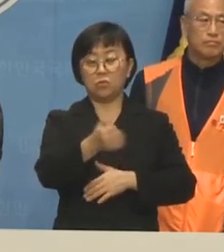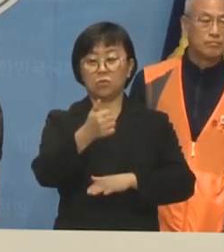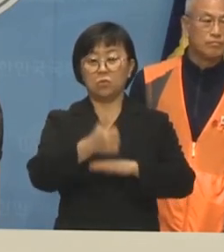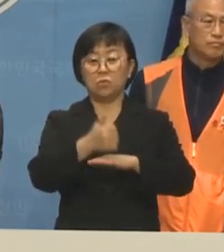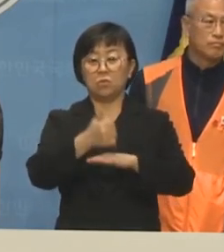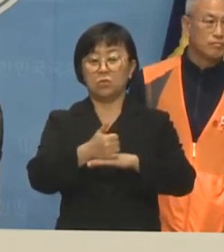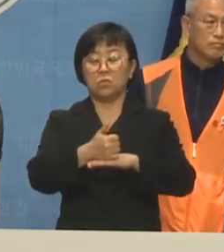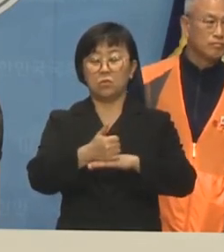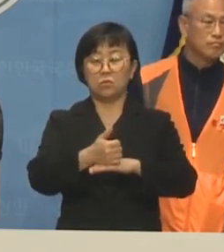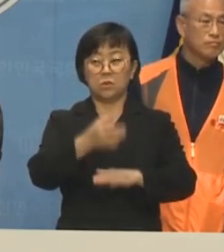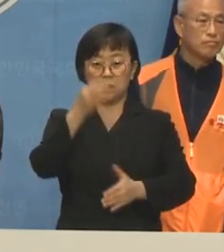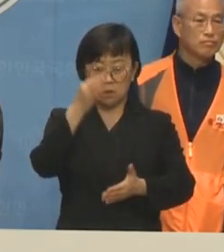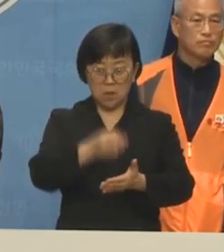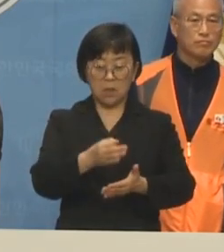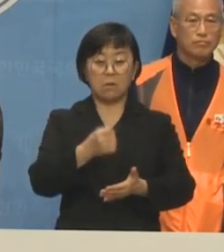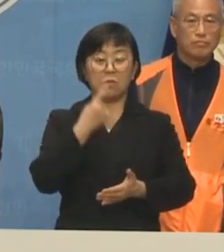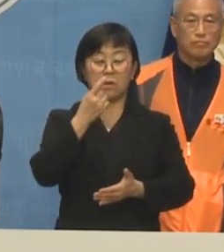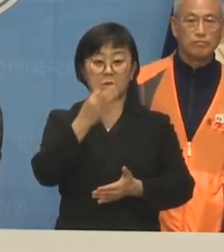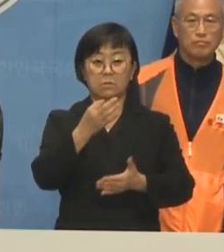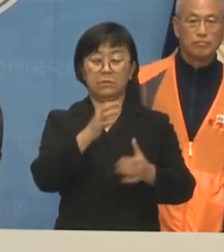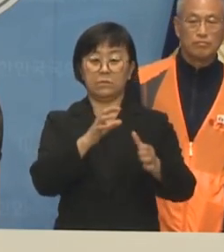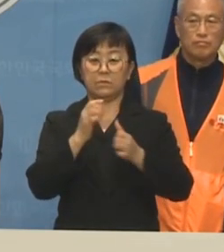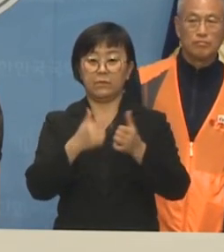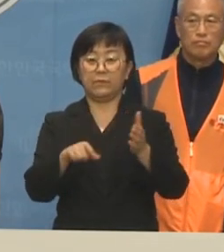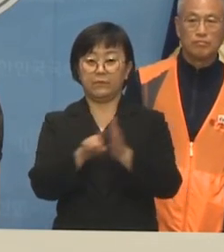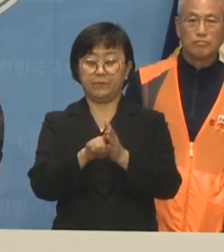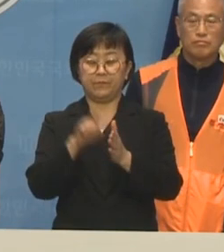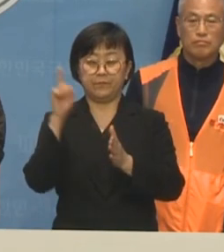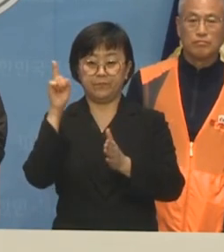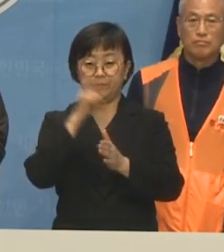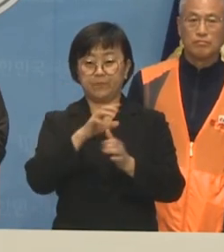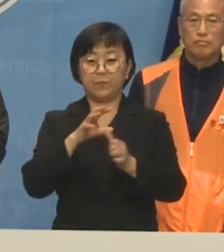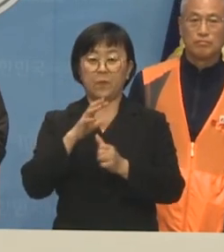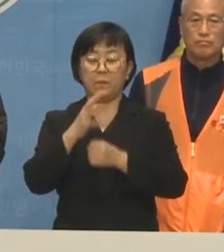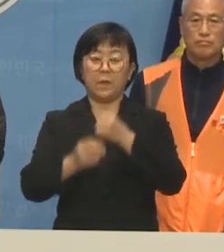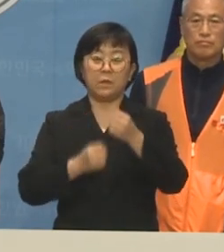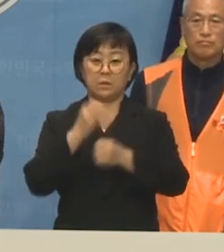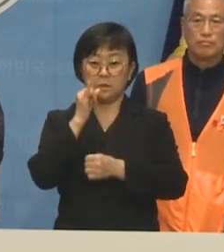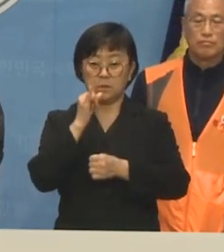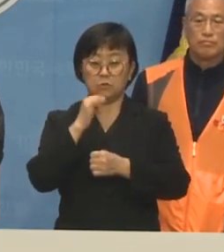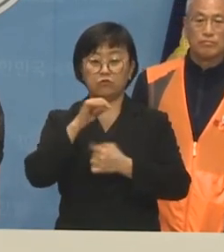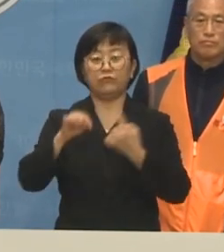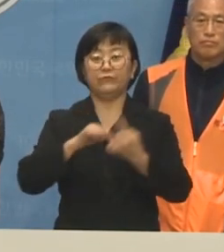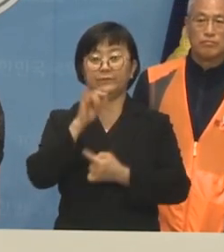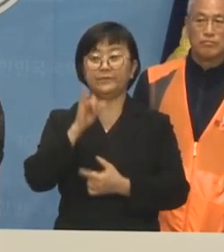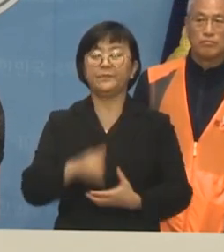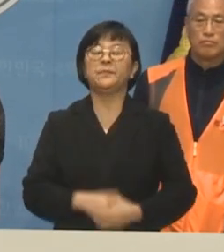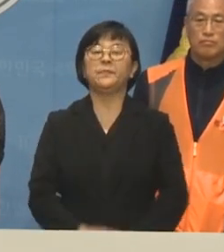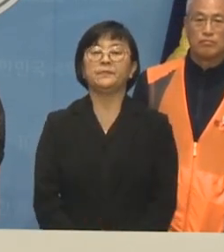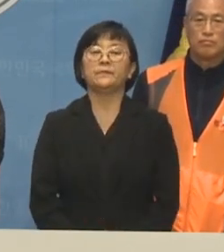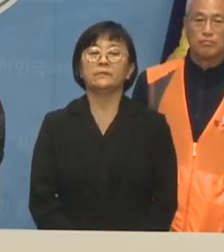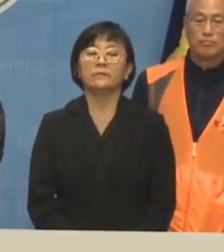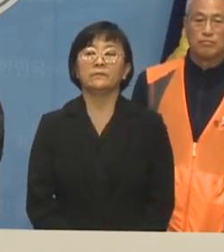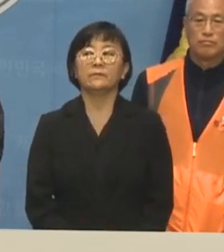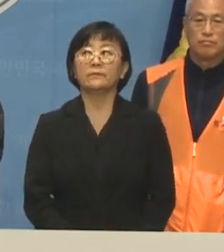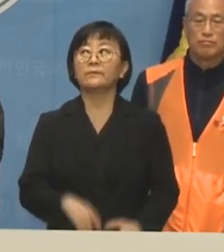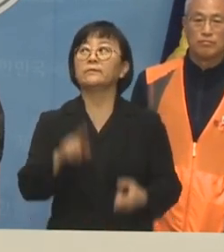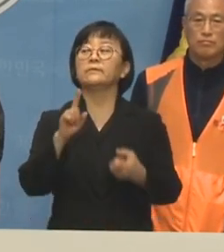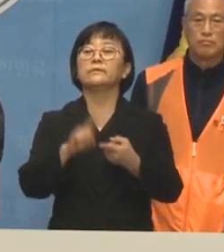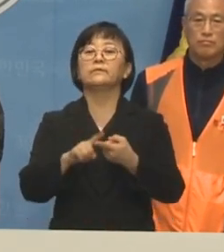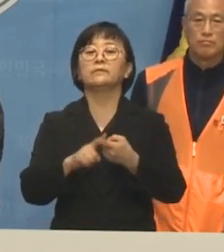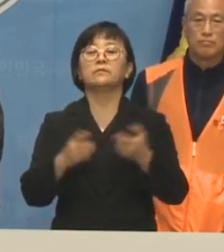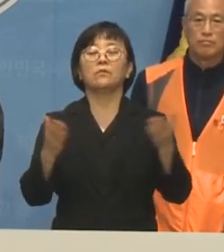결국에 저임금을 지급하기 위한 수단으로 악용을 지난 몇 년간 하면서 운영하고 있습니다. 이에